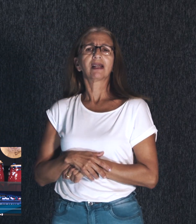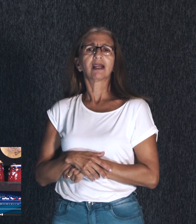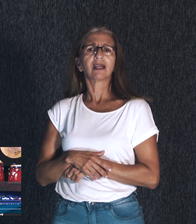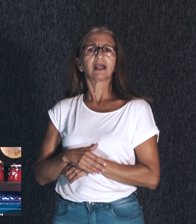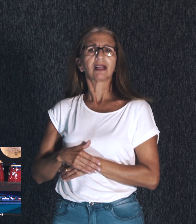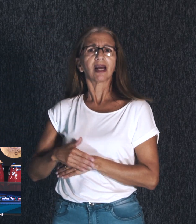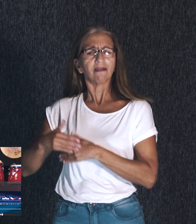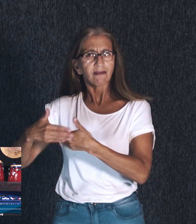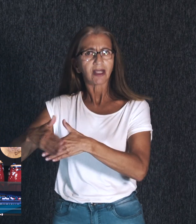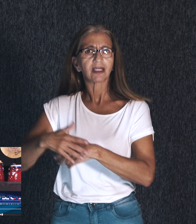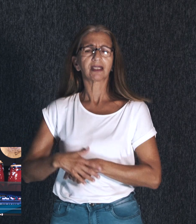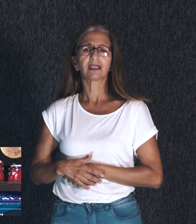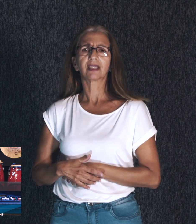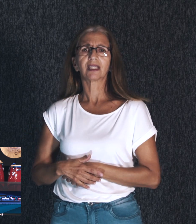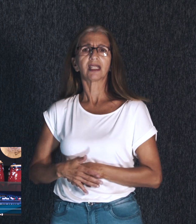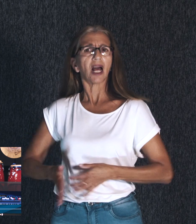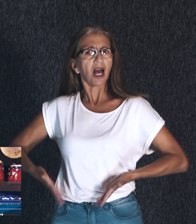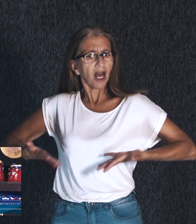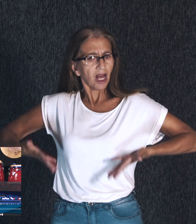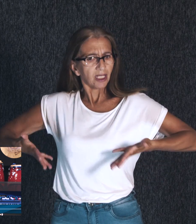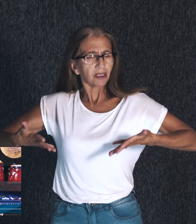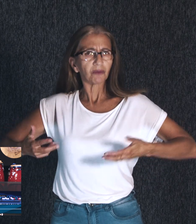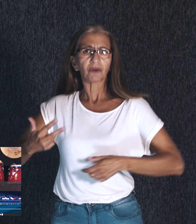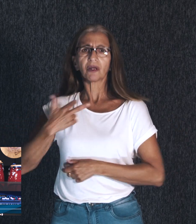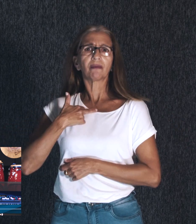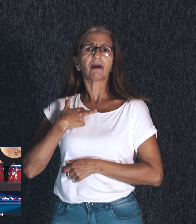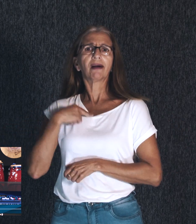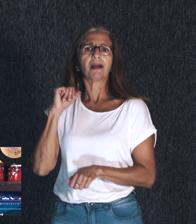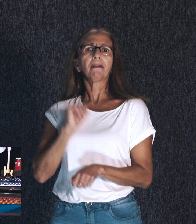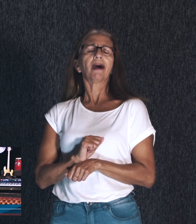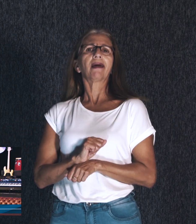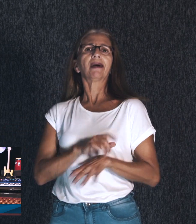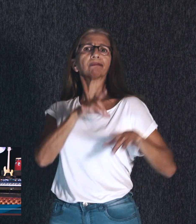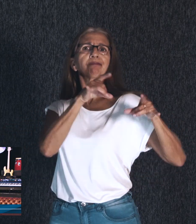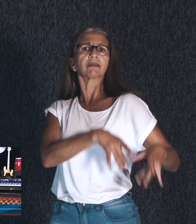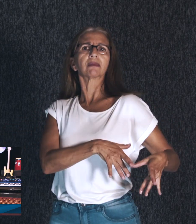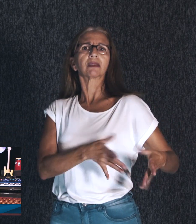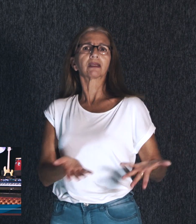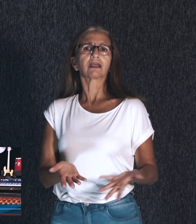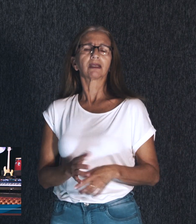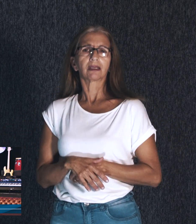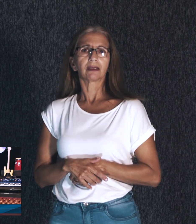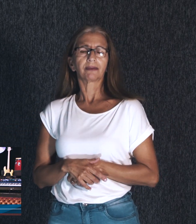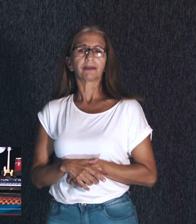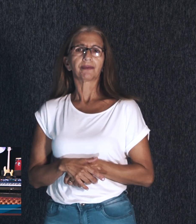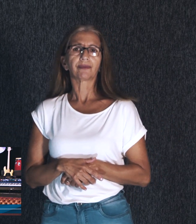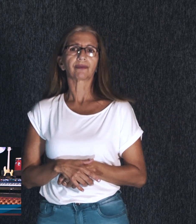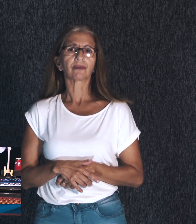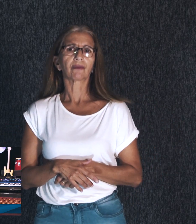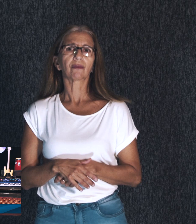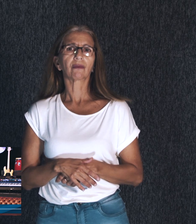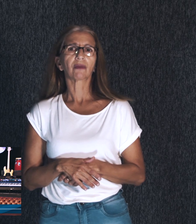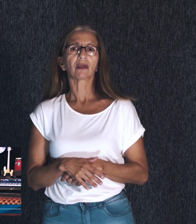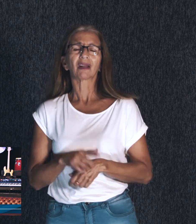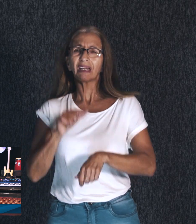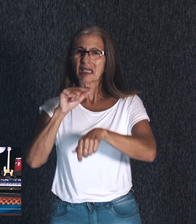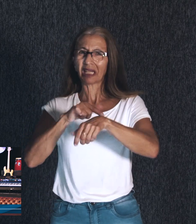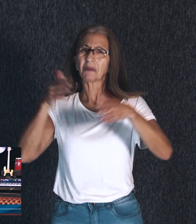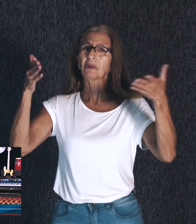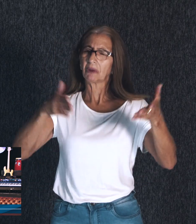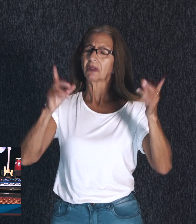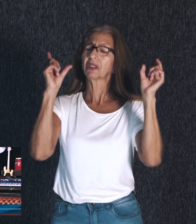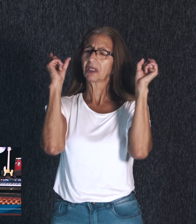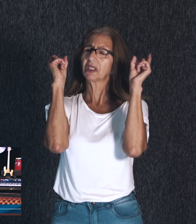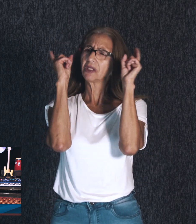Avance, avance, não recue. O fato de você poder enfrentar também esse novo momento que estamos